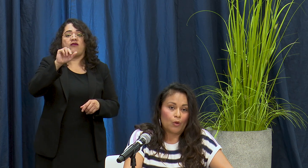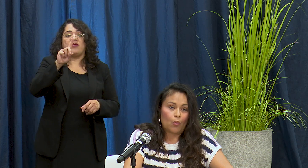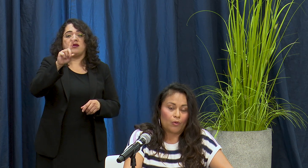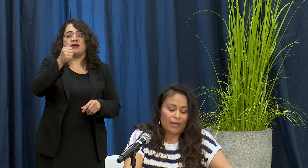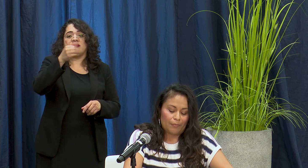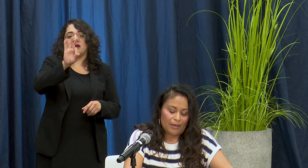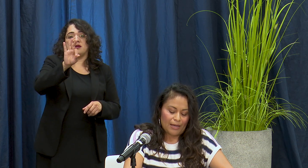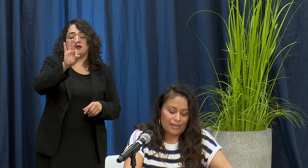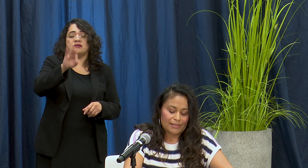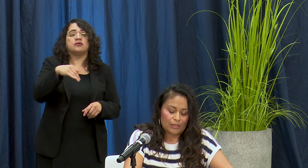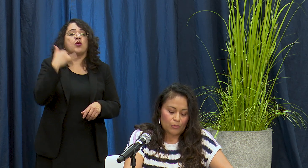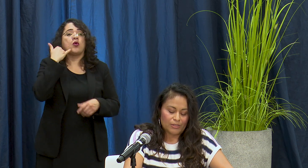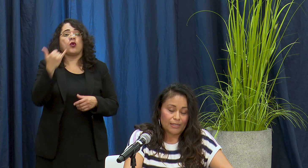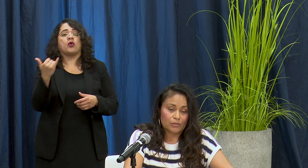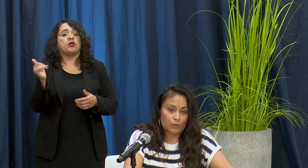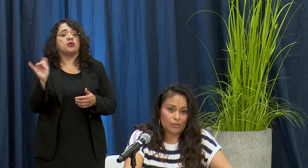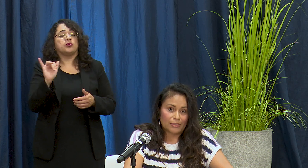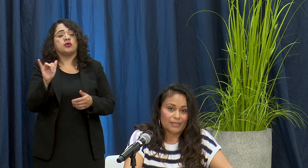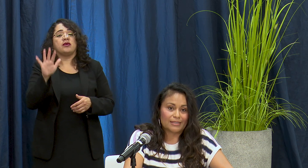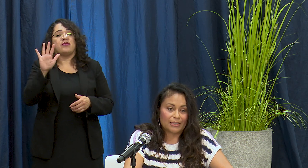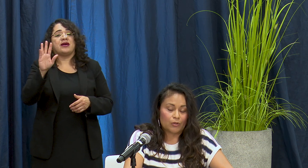/COVID-19 o llame al